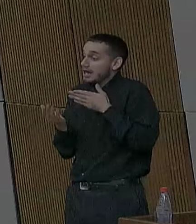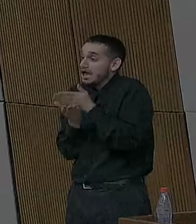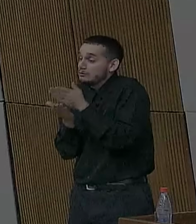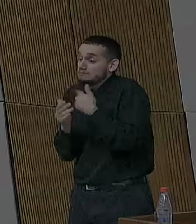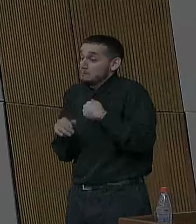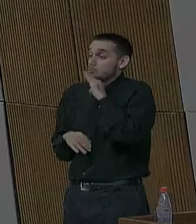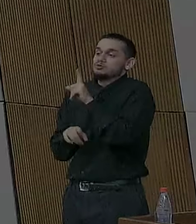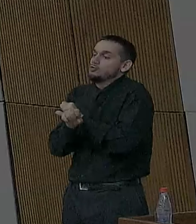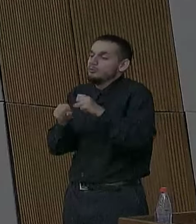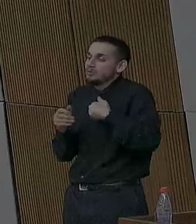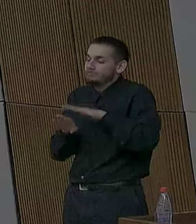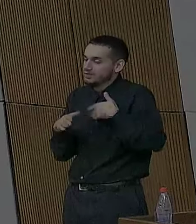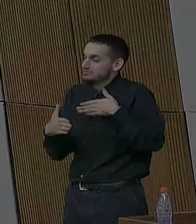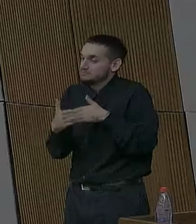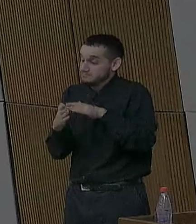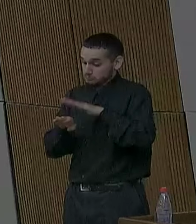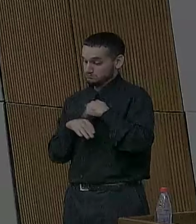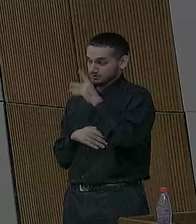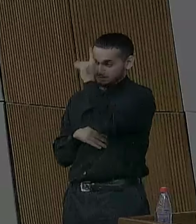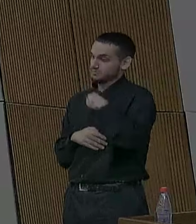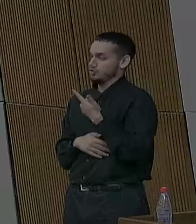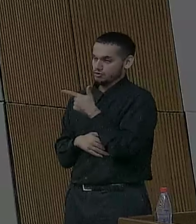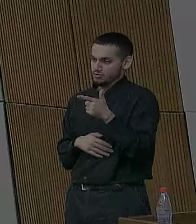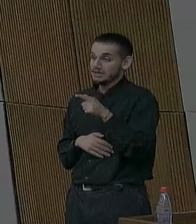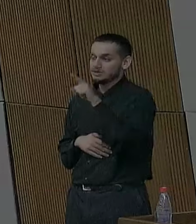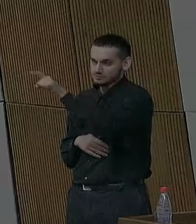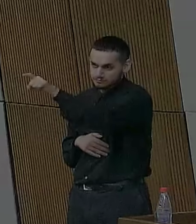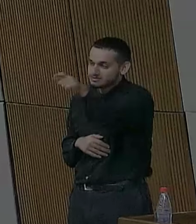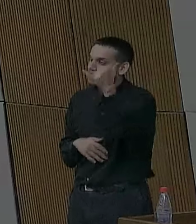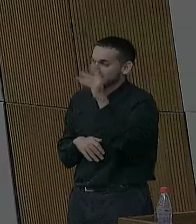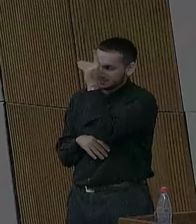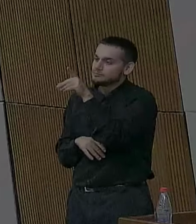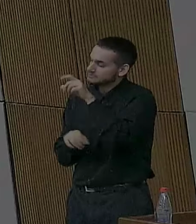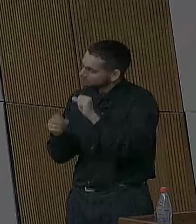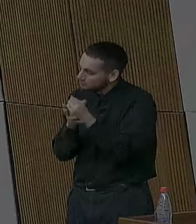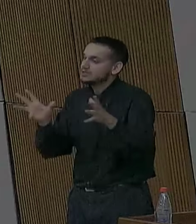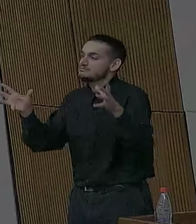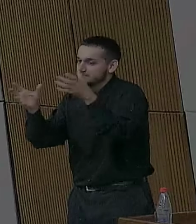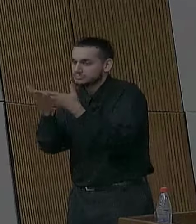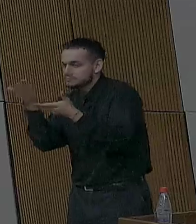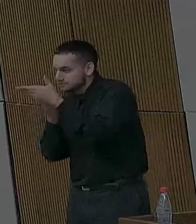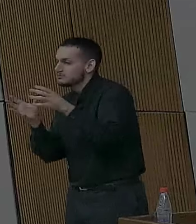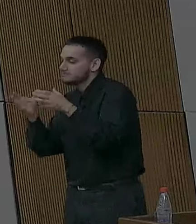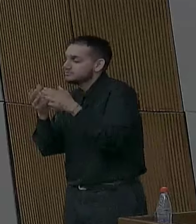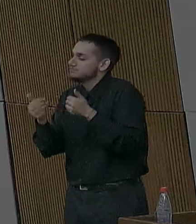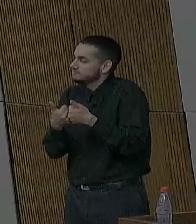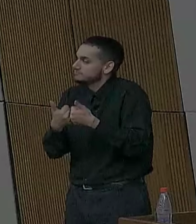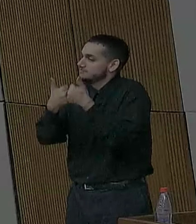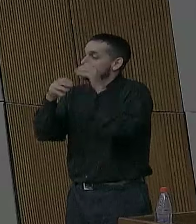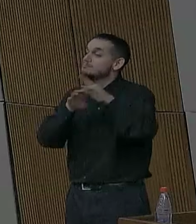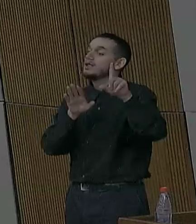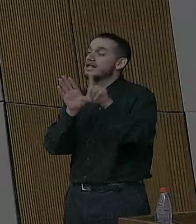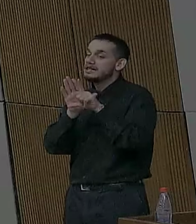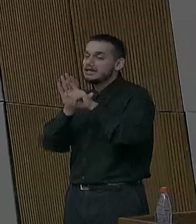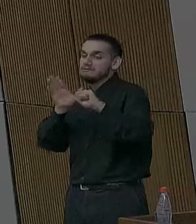que realmente tomen la posta del cumplimiento efectivo de esos procesos administrativos que a veces se derogan en